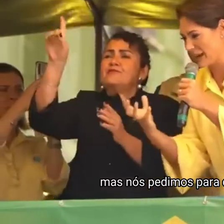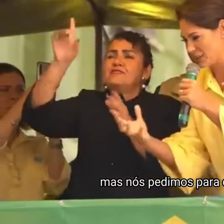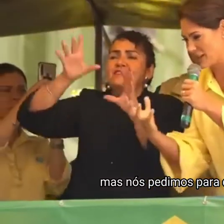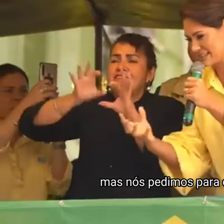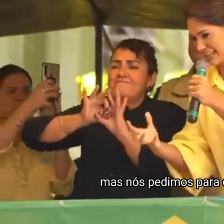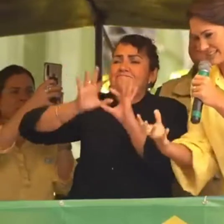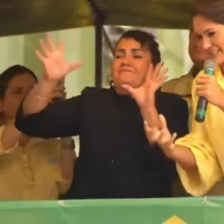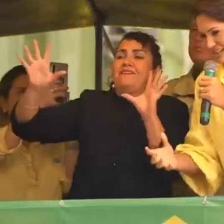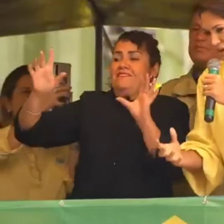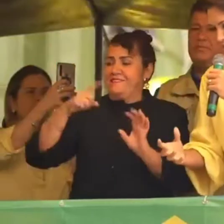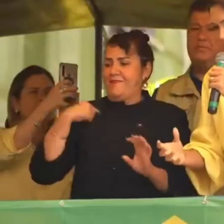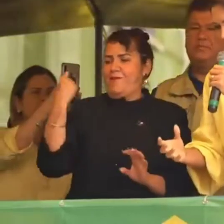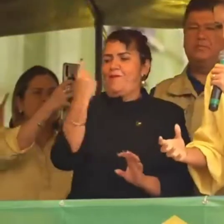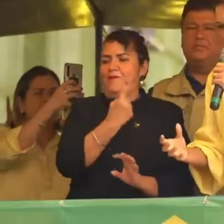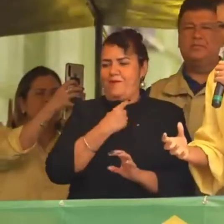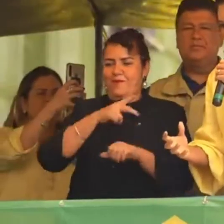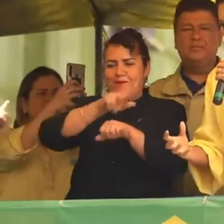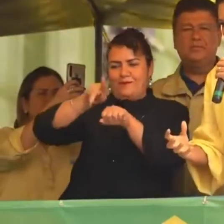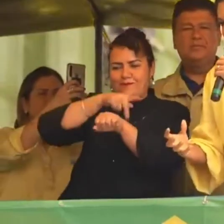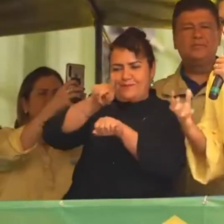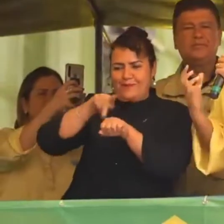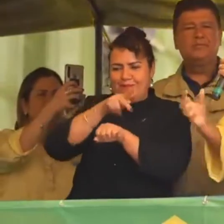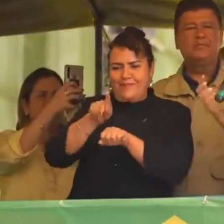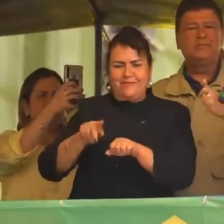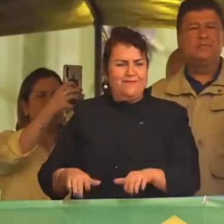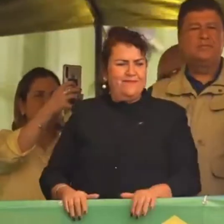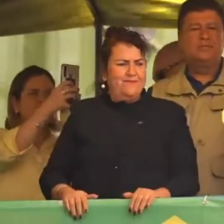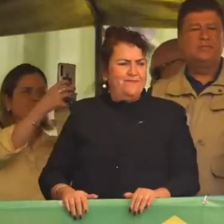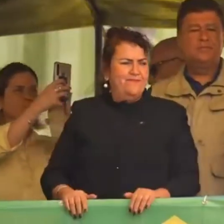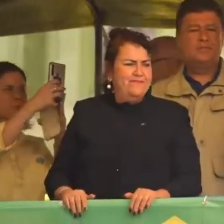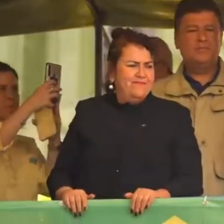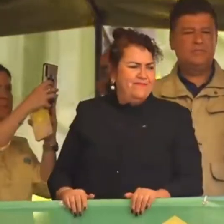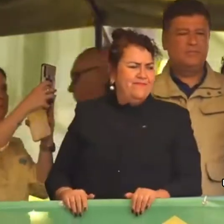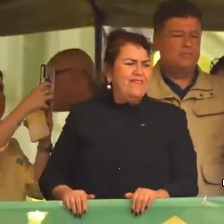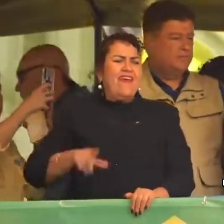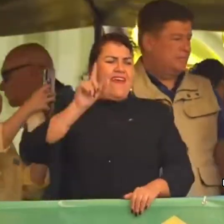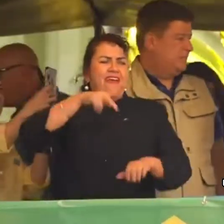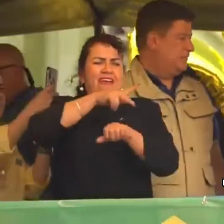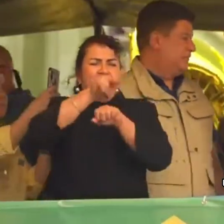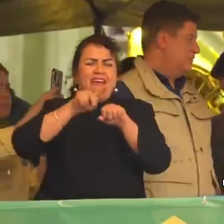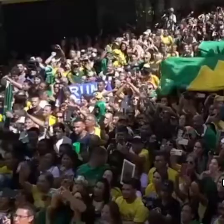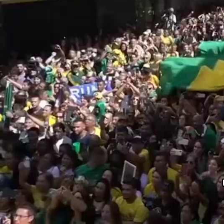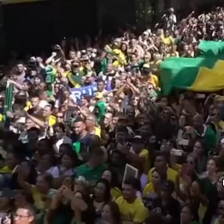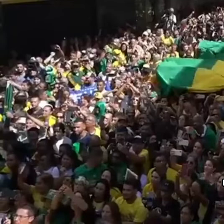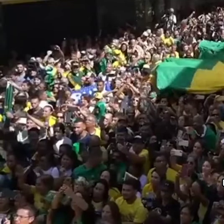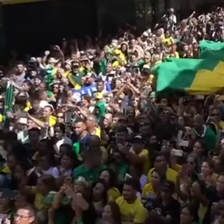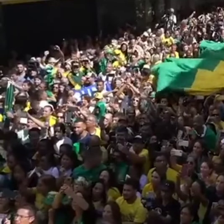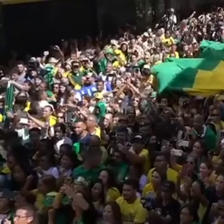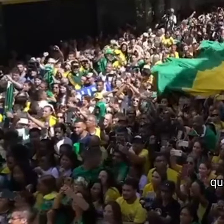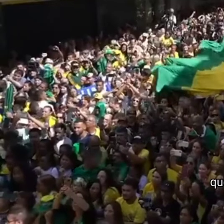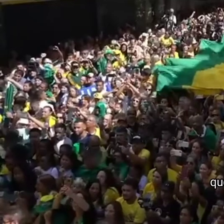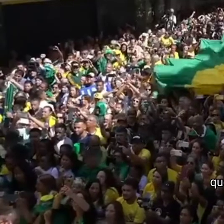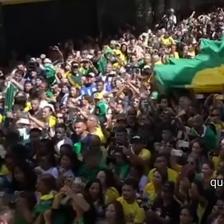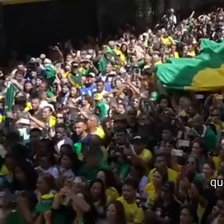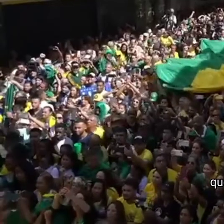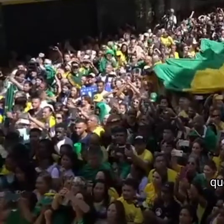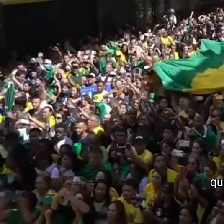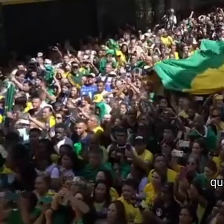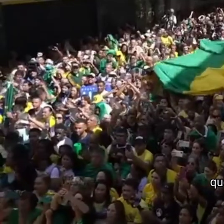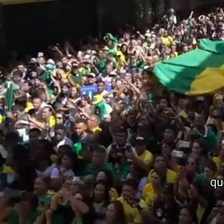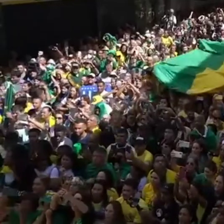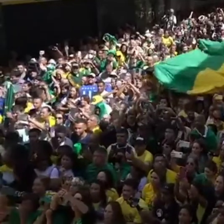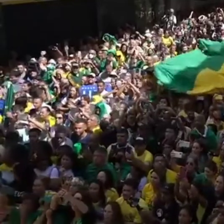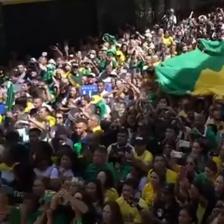para a nossa nação. É um país rico, um país próspero, que precisa